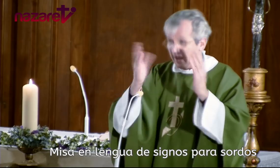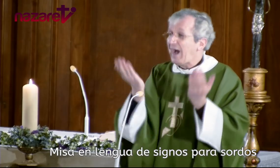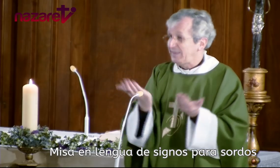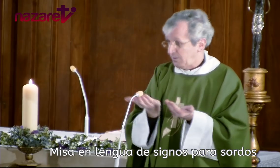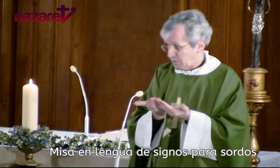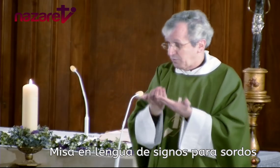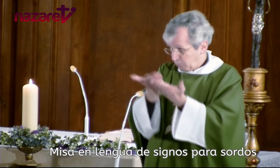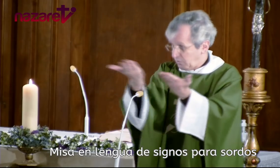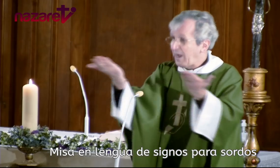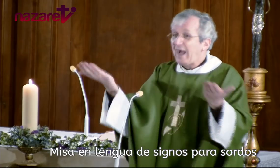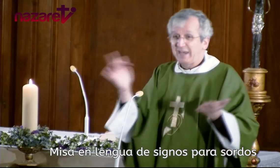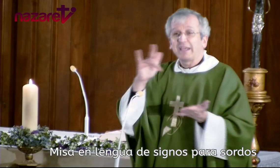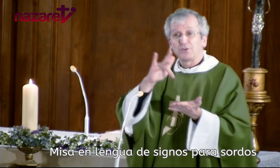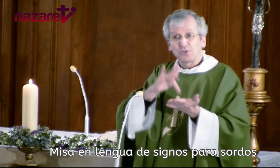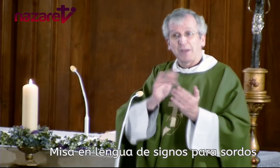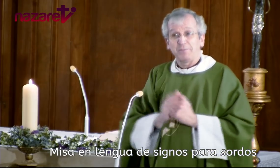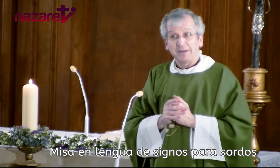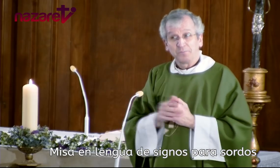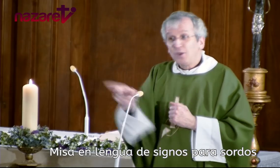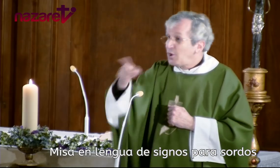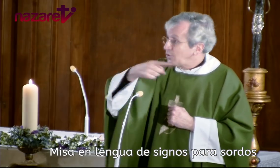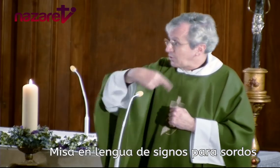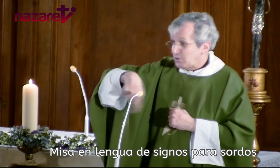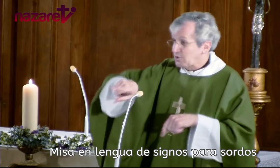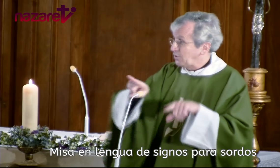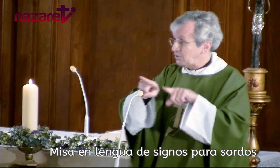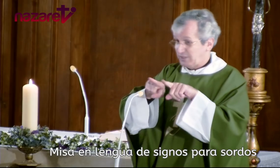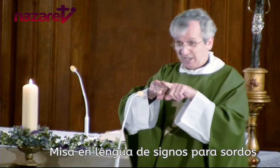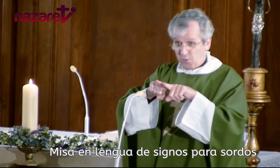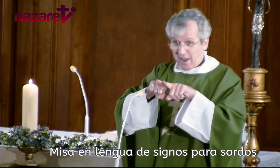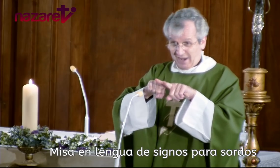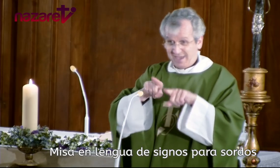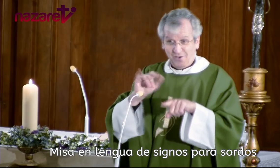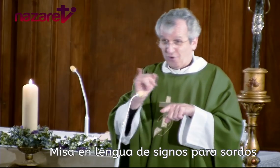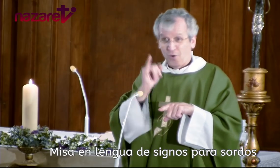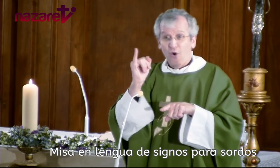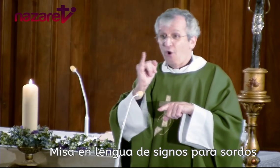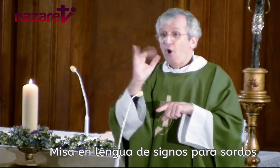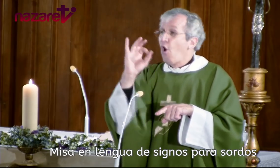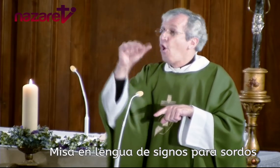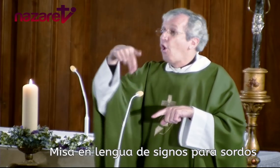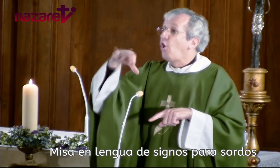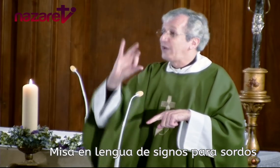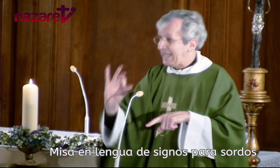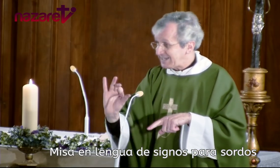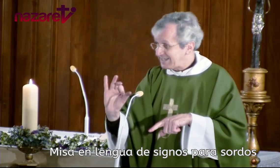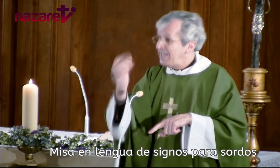ante nuestro mundo en el que nos toca vivir? Todos nosotros, igual como Jonás, hemos